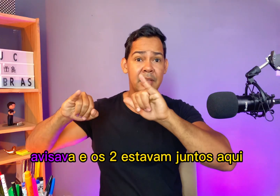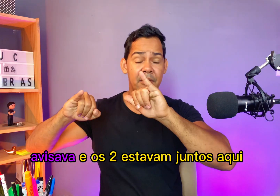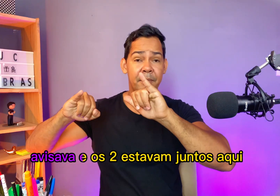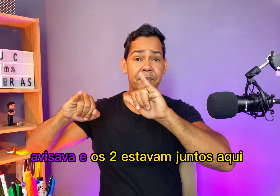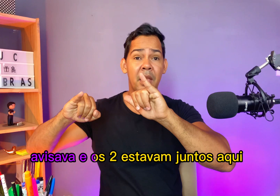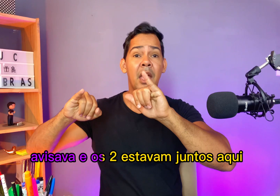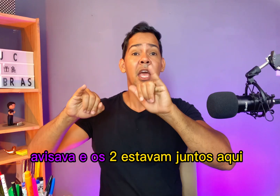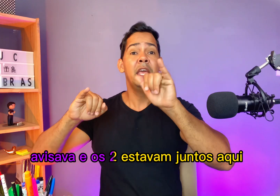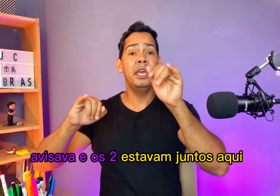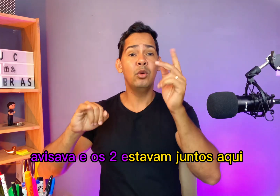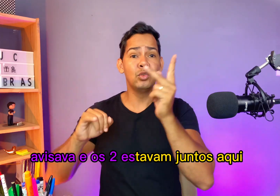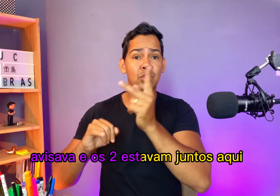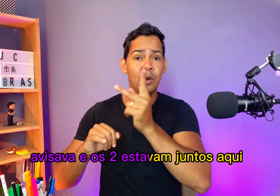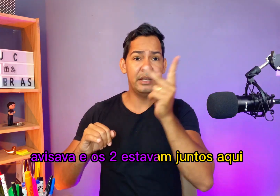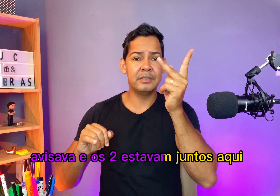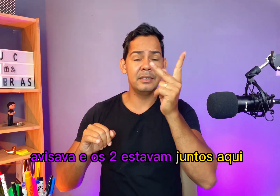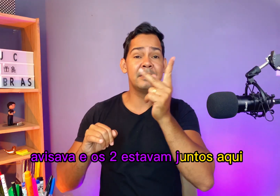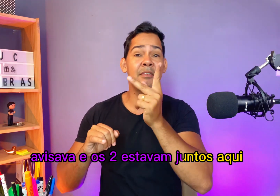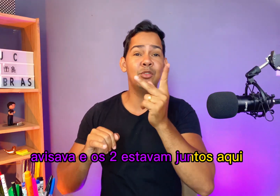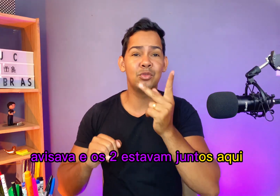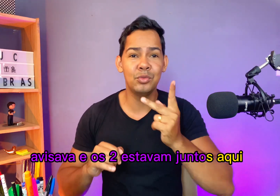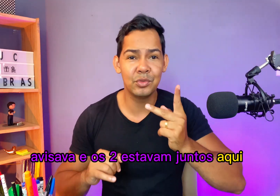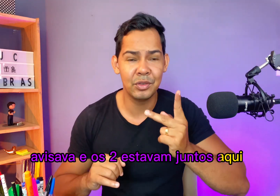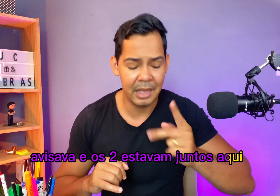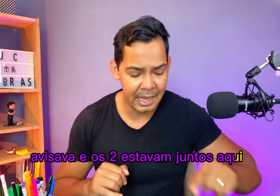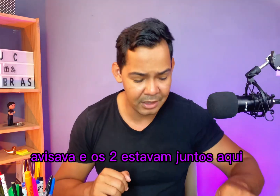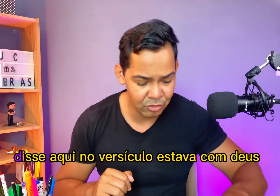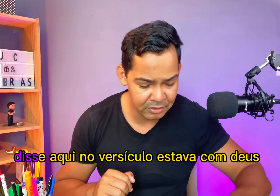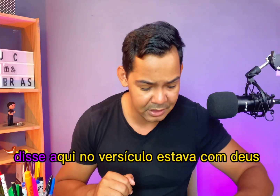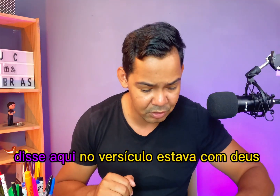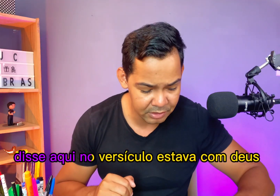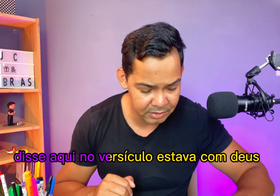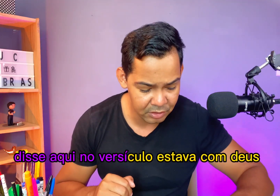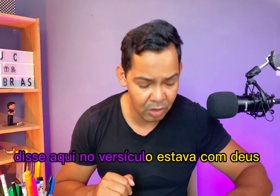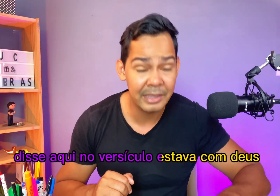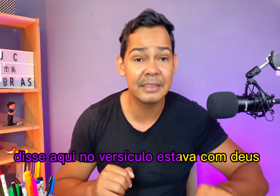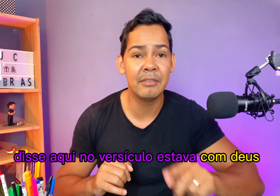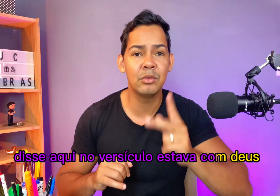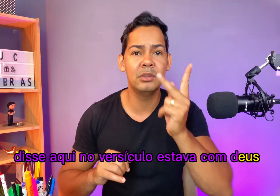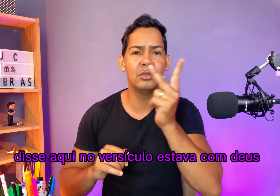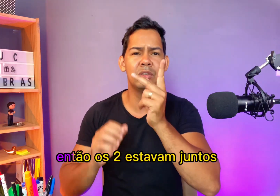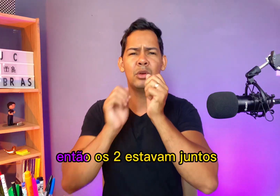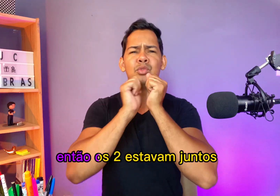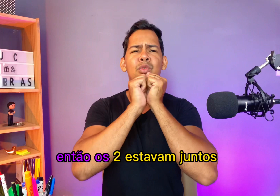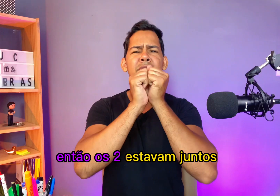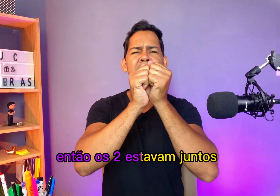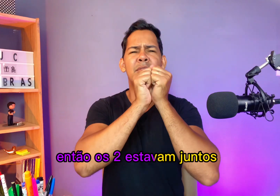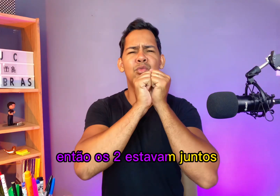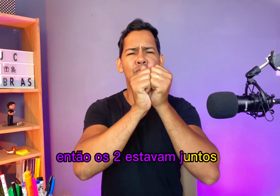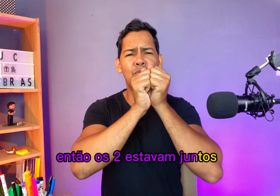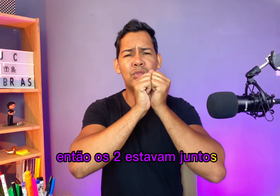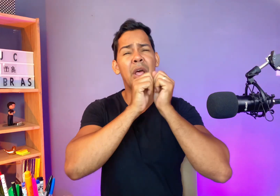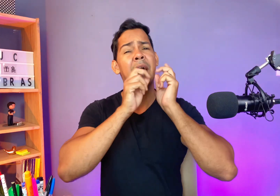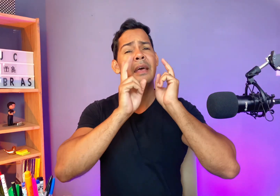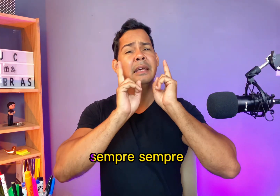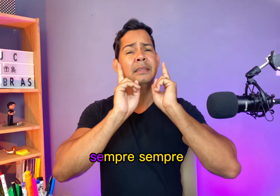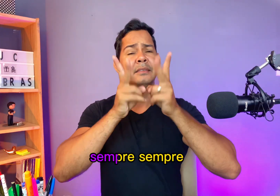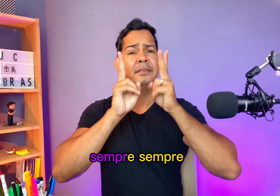Avisava. E os dois estavam juntos. Aqui disse aqui no versículo, ó, estava com Deus. Então, os dois estavam juntos